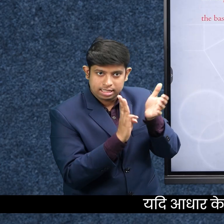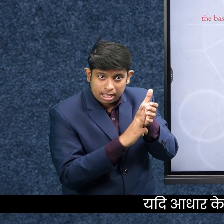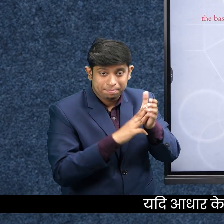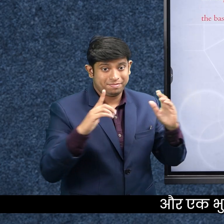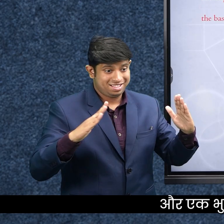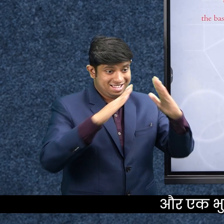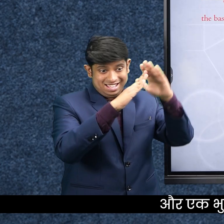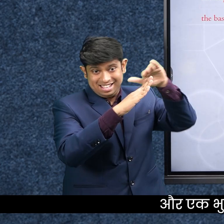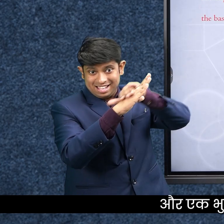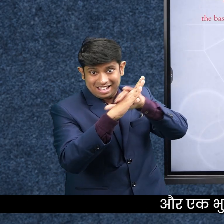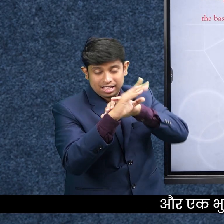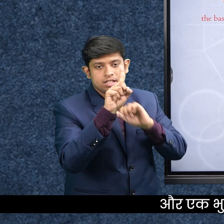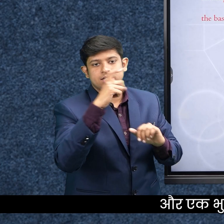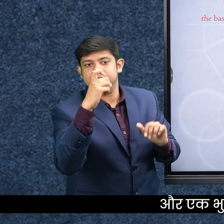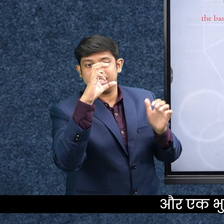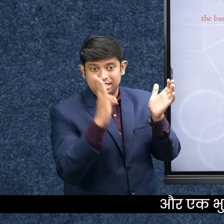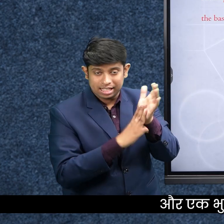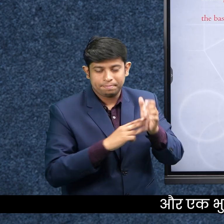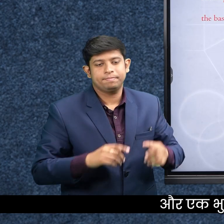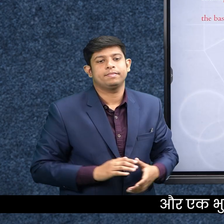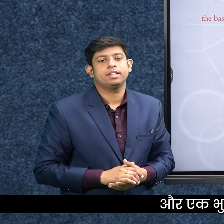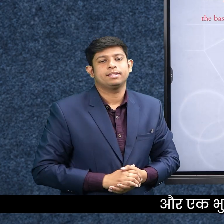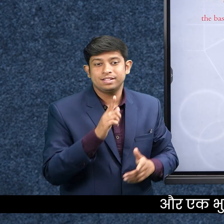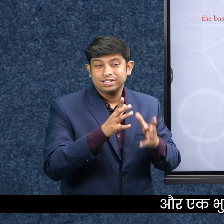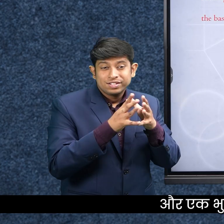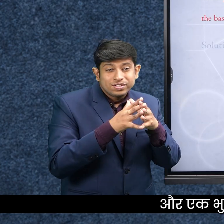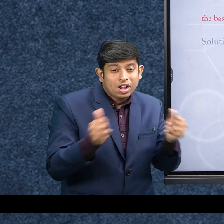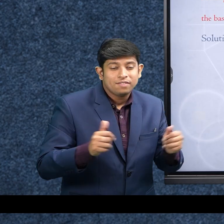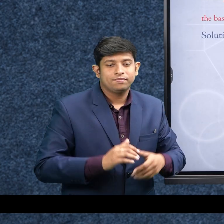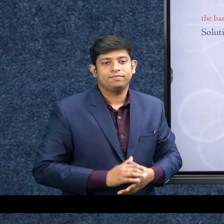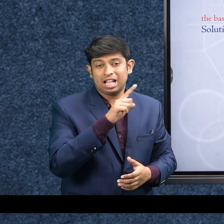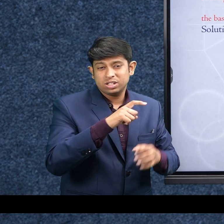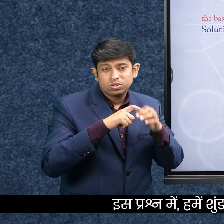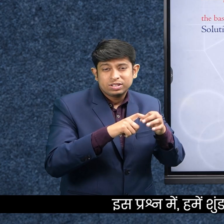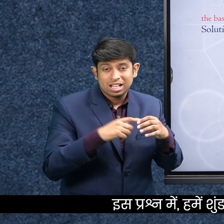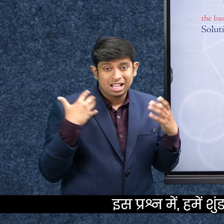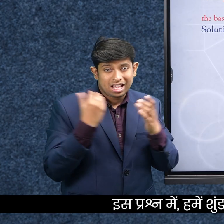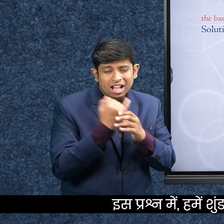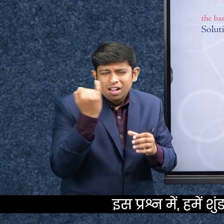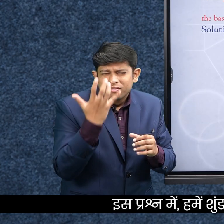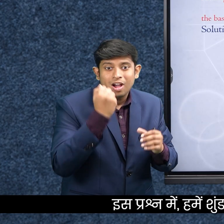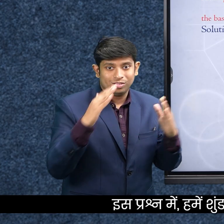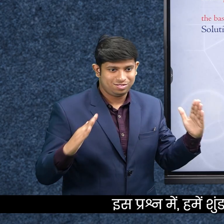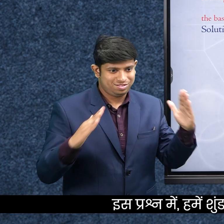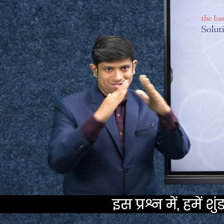है और एक भुजा की तिर्यक ऊंचाई 17 सेमी है। विलयन, इस प्रश्न में हमें शुंडाकार स्तंभ